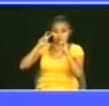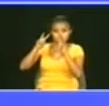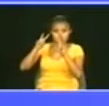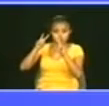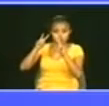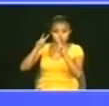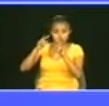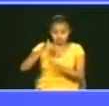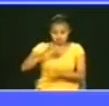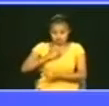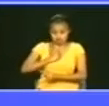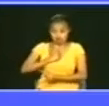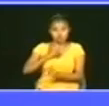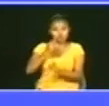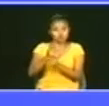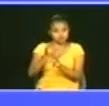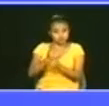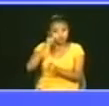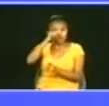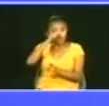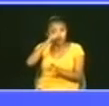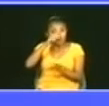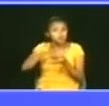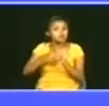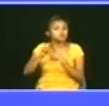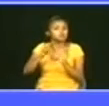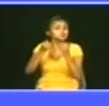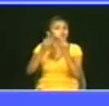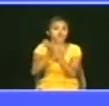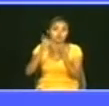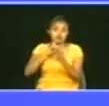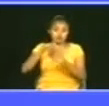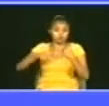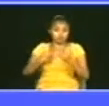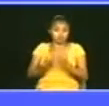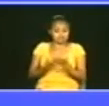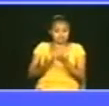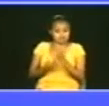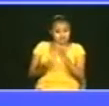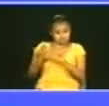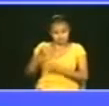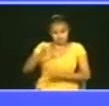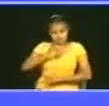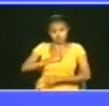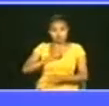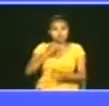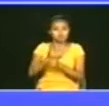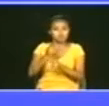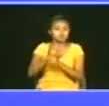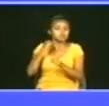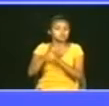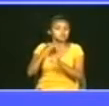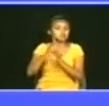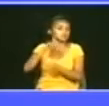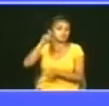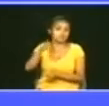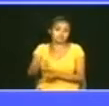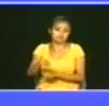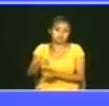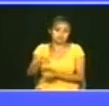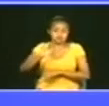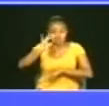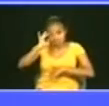አይቶ ራስን እየጠበቀ ኢትዮጵያዊነት ማለት ብዙ ነገሮች ናቸው። ስለዚህ ከዛ አንጻር ራሱን የመጠበቅ ስራ መስራት